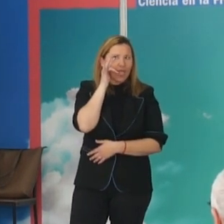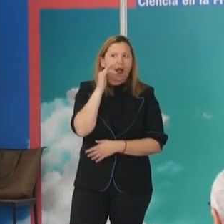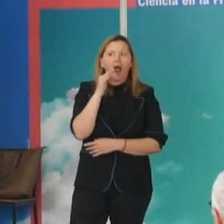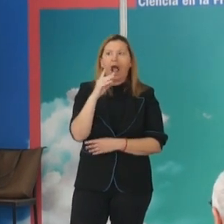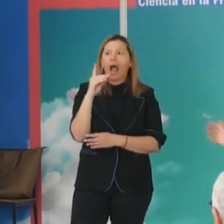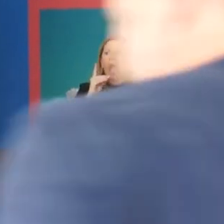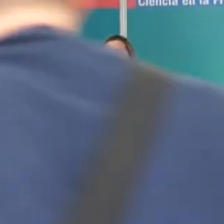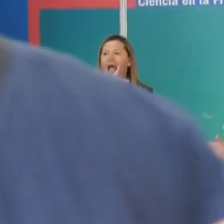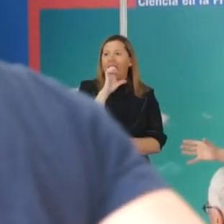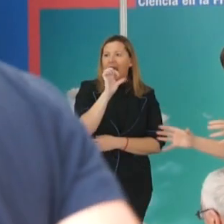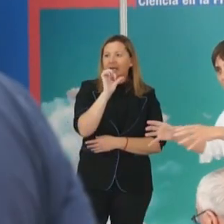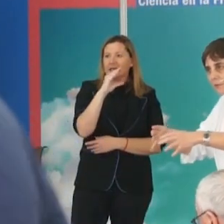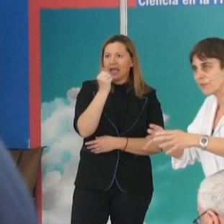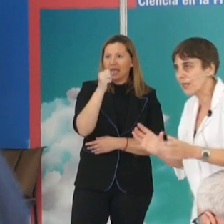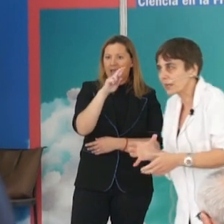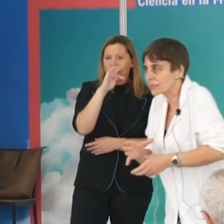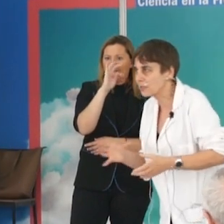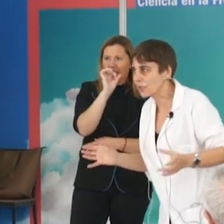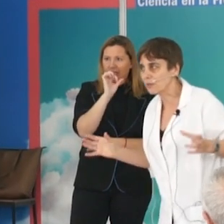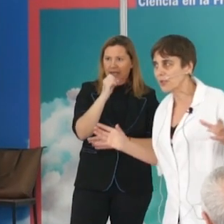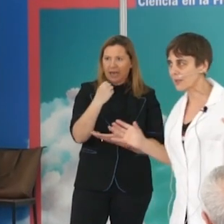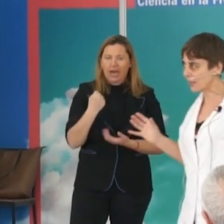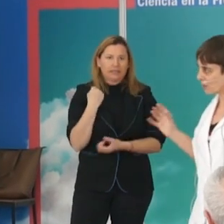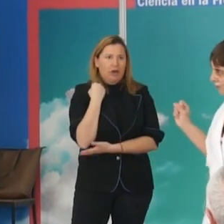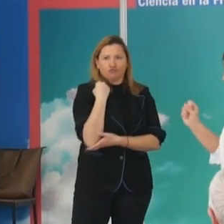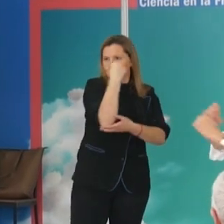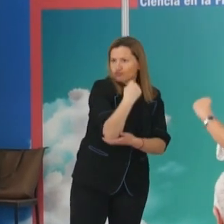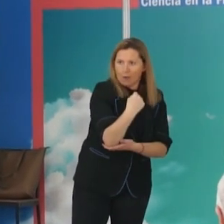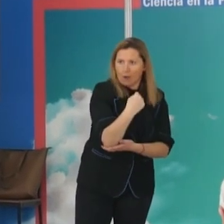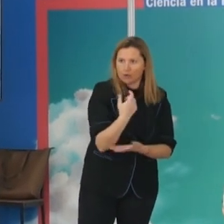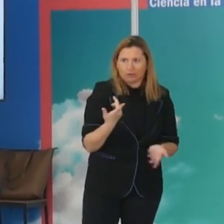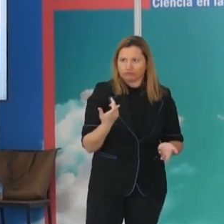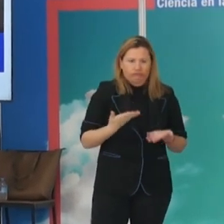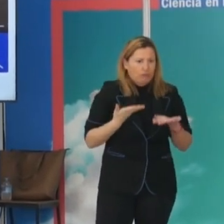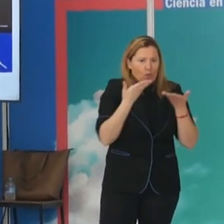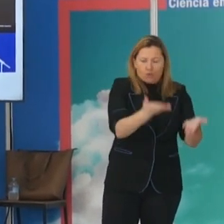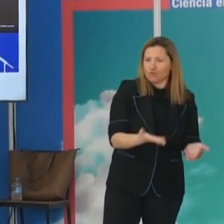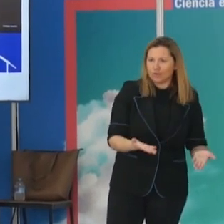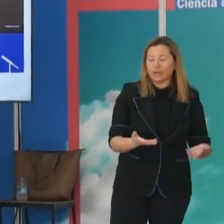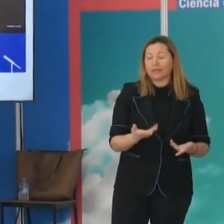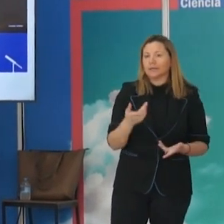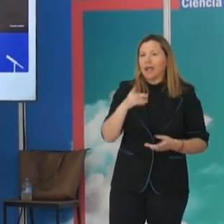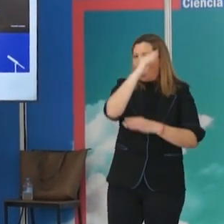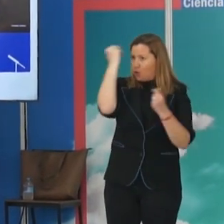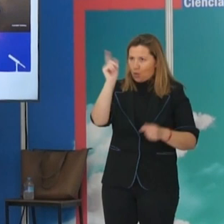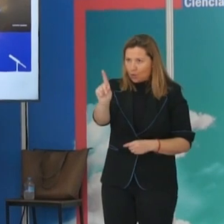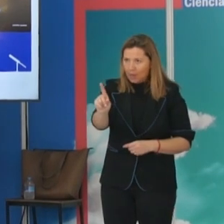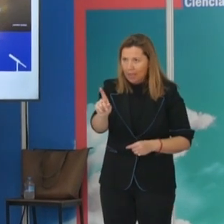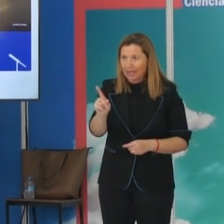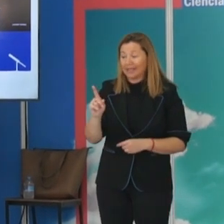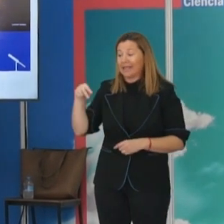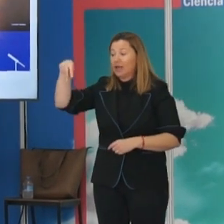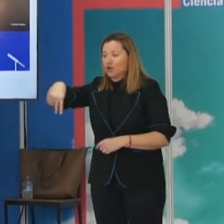Descartes y todos los británicos cierran filas, era casi una historia de Estado. Bien, no olvidemos que hemos dicho que Newton escribía en